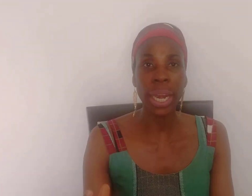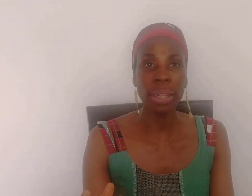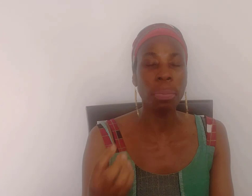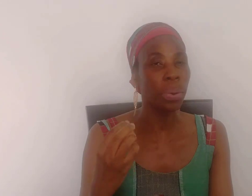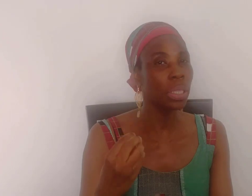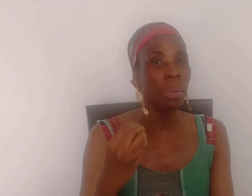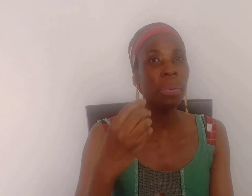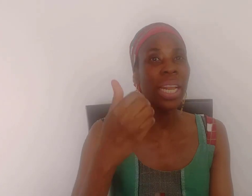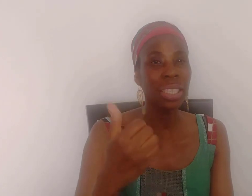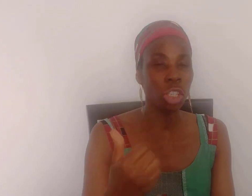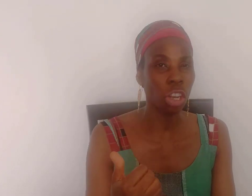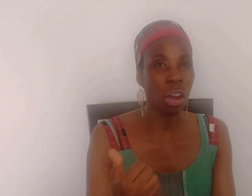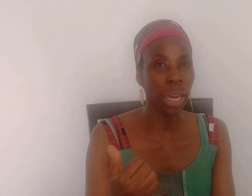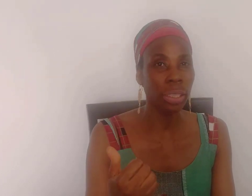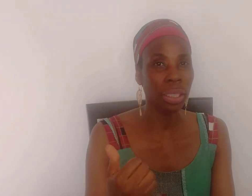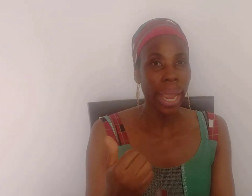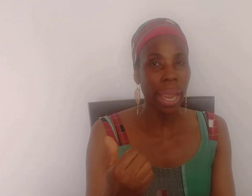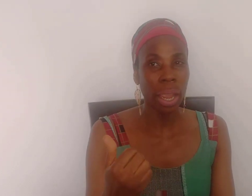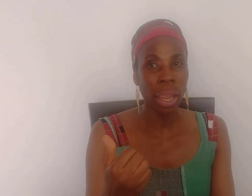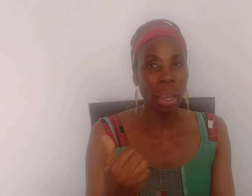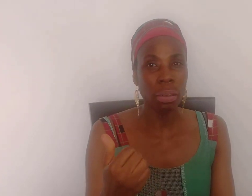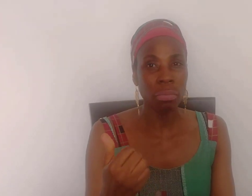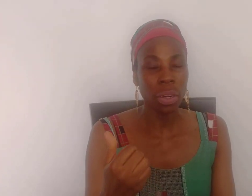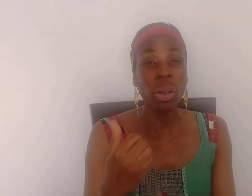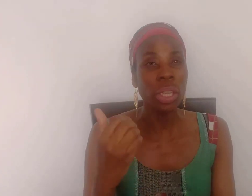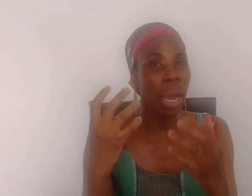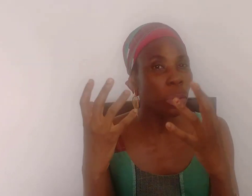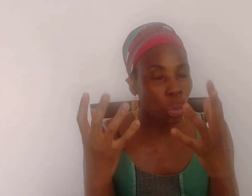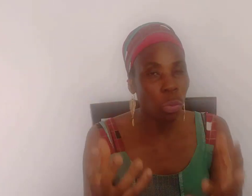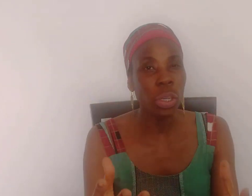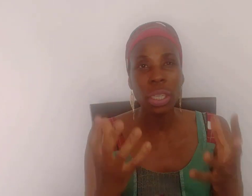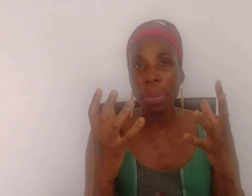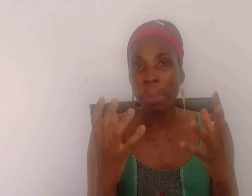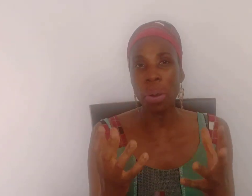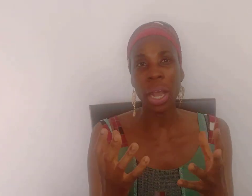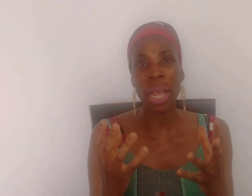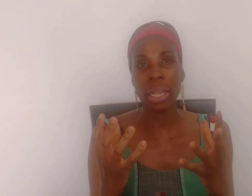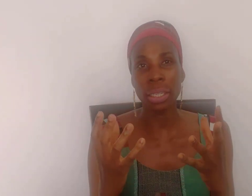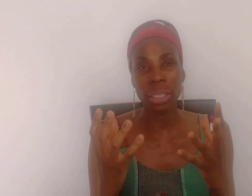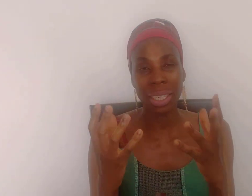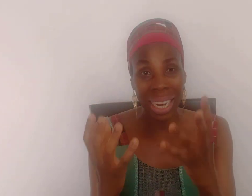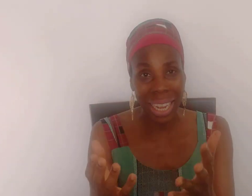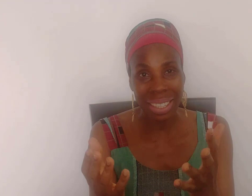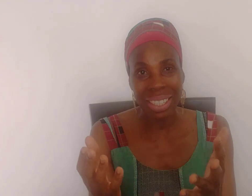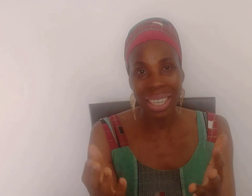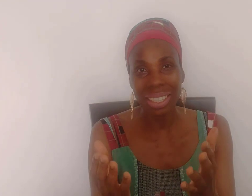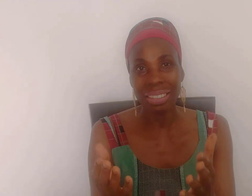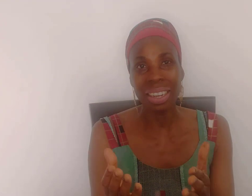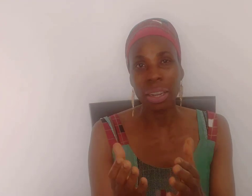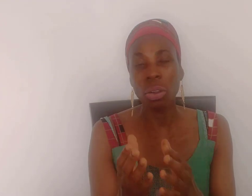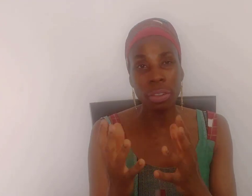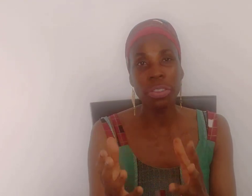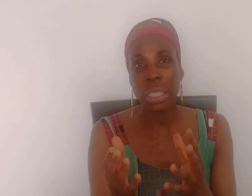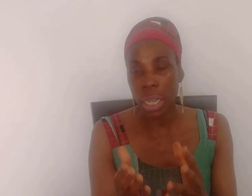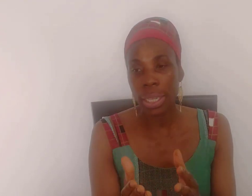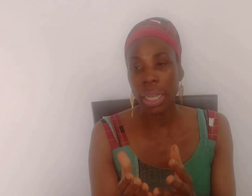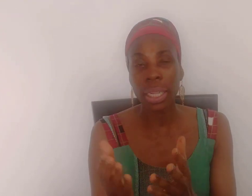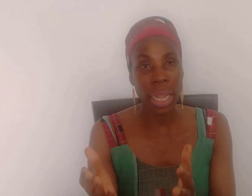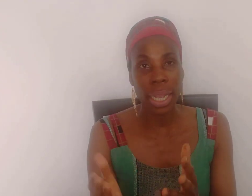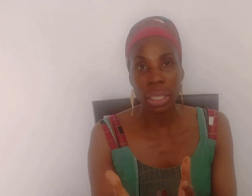concreto. Por exemplo, nas escolas, encontramos muito poucas crianças, não é, com deficiência que têm acesso